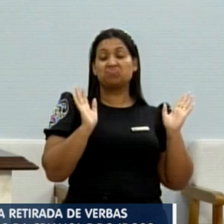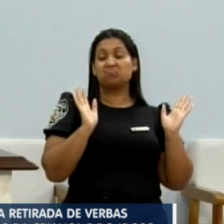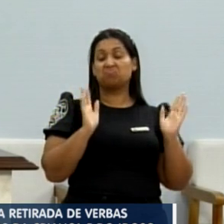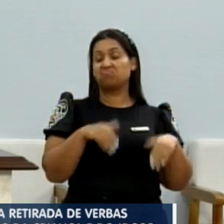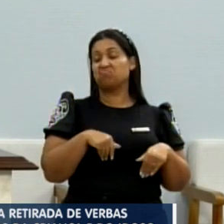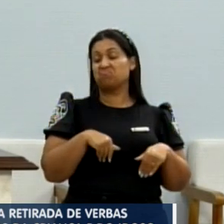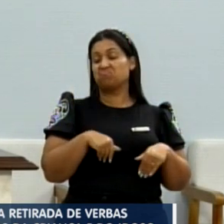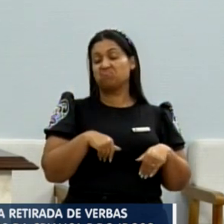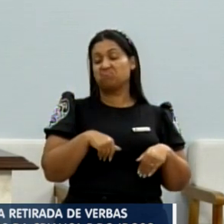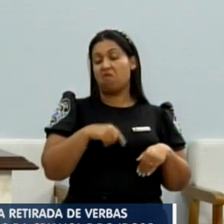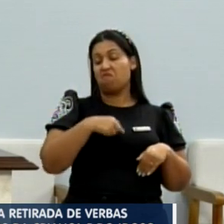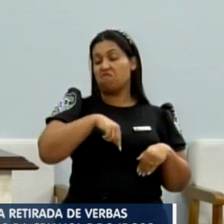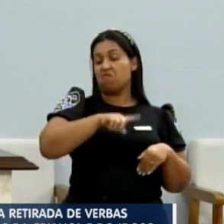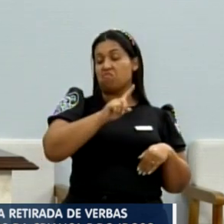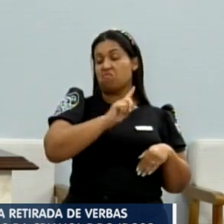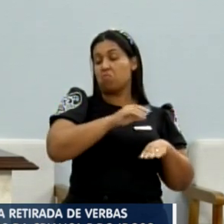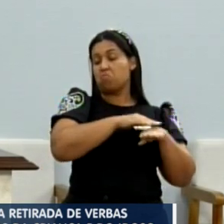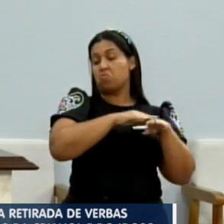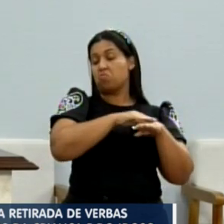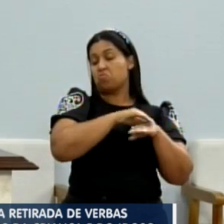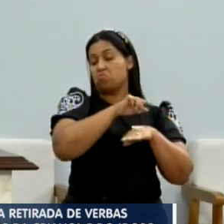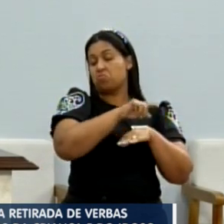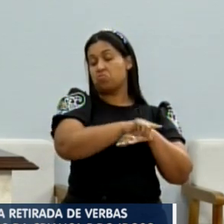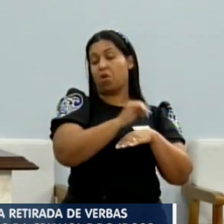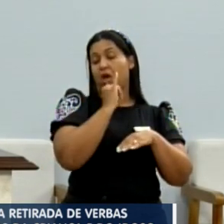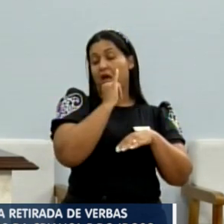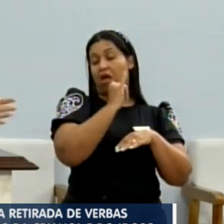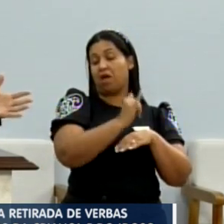ao respeito